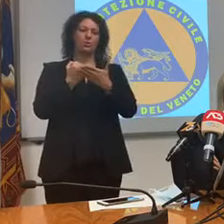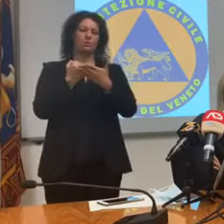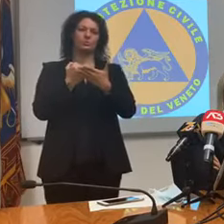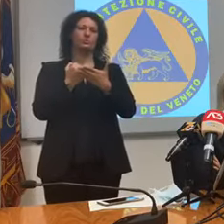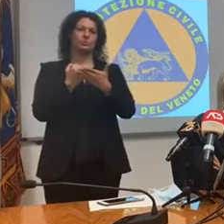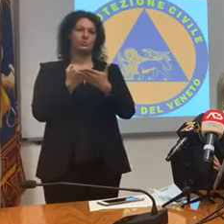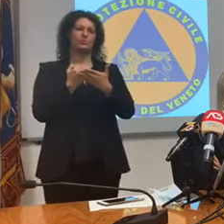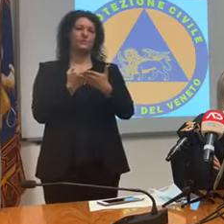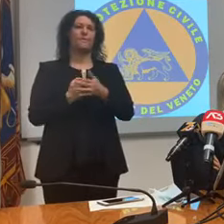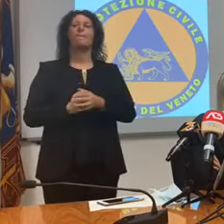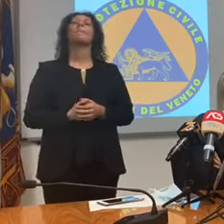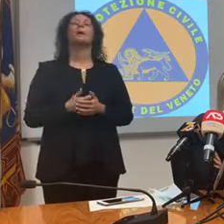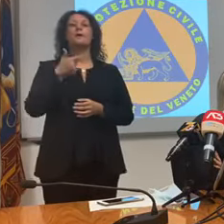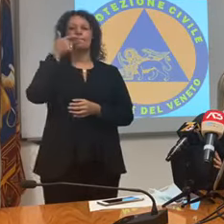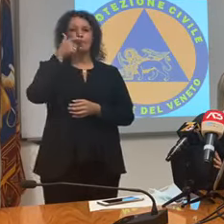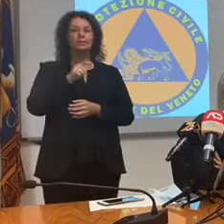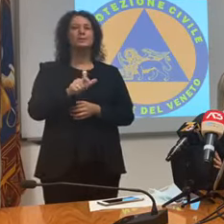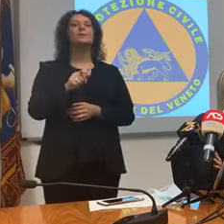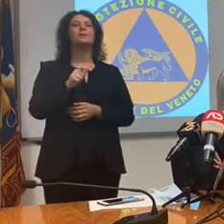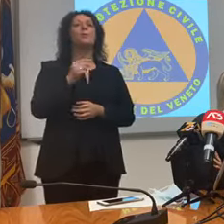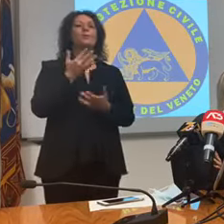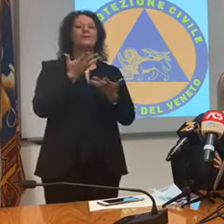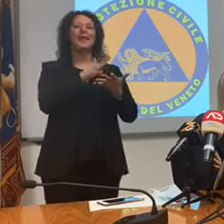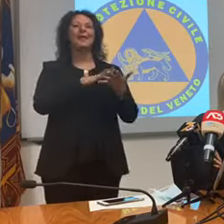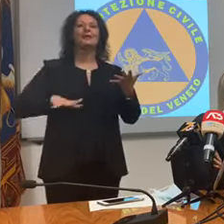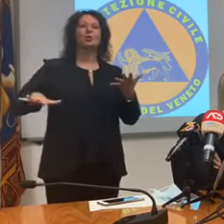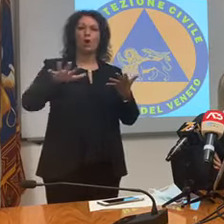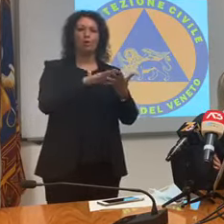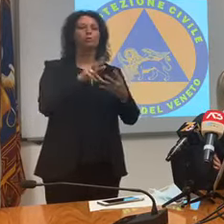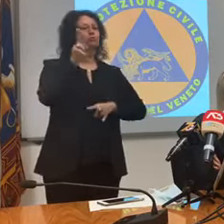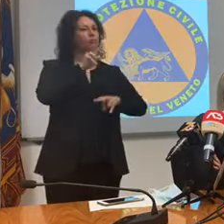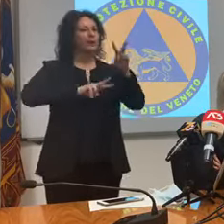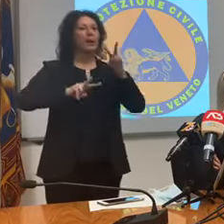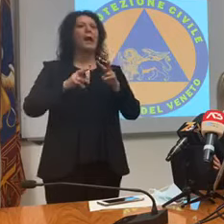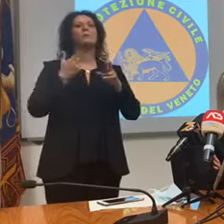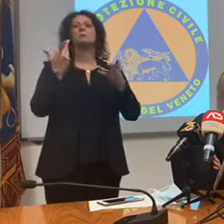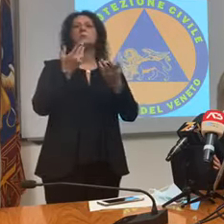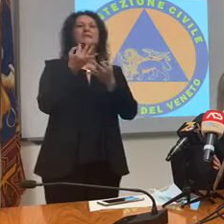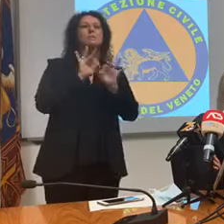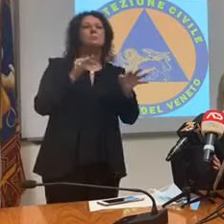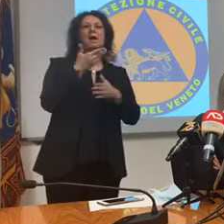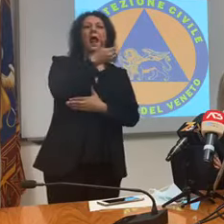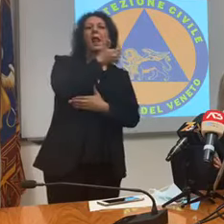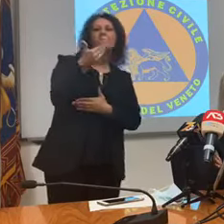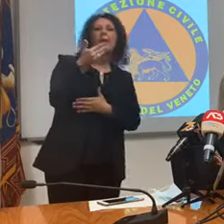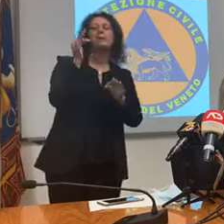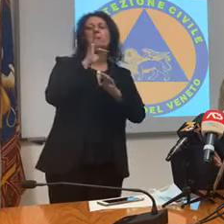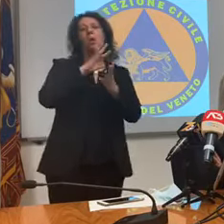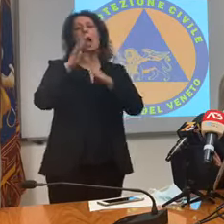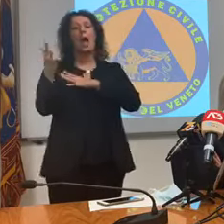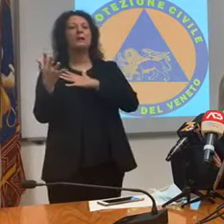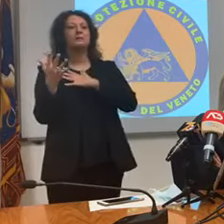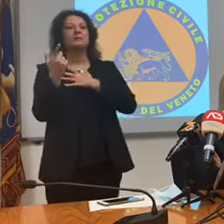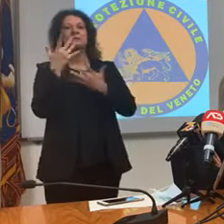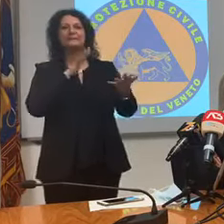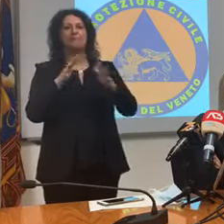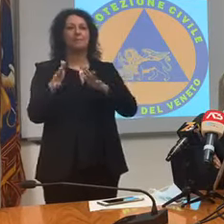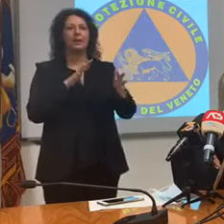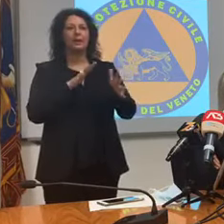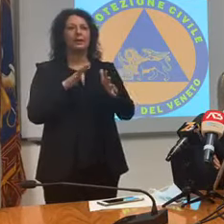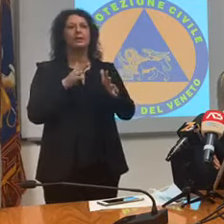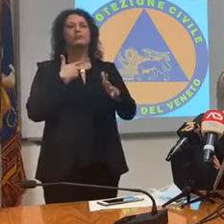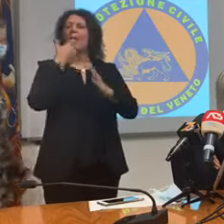hanno anche ricercato nel proprio territorio delle disponibilità di alberghi o di strutture similari, quindi loro hanno anche l'elenco di